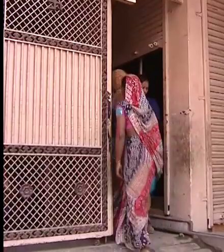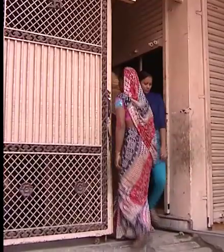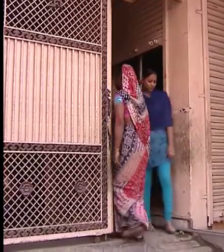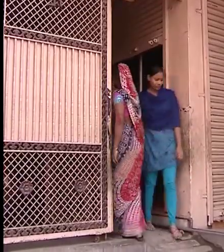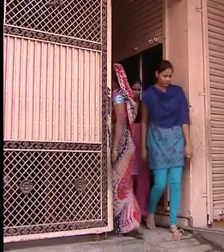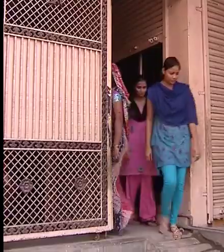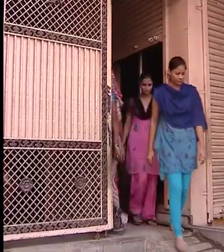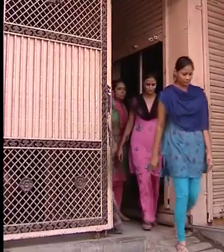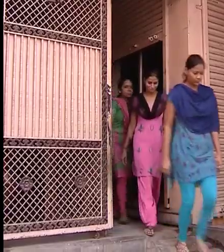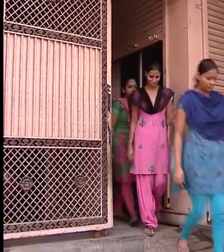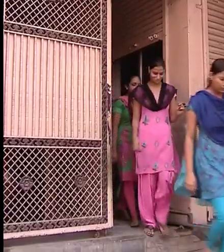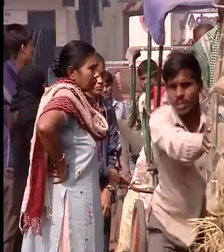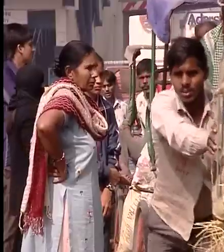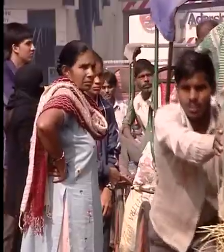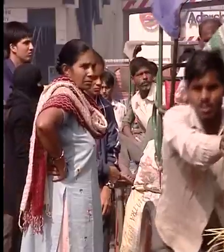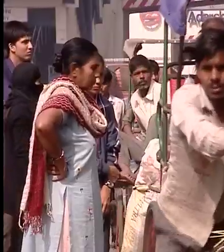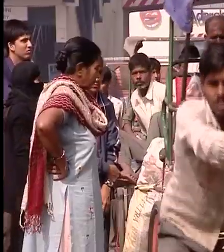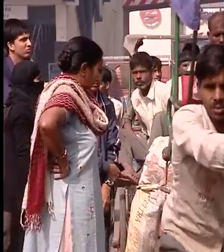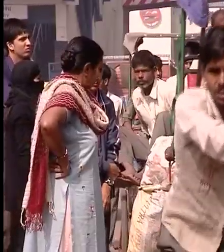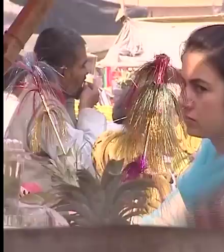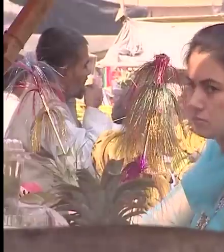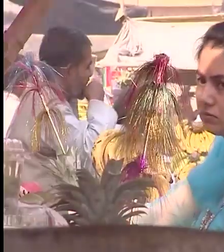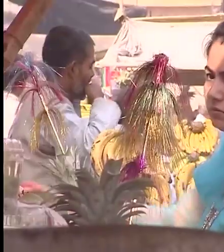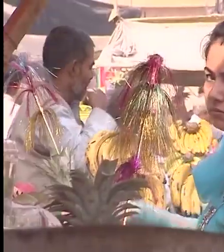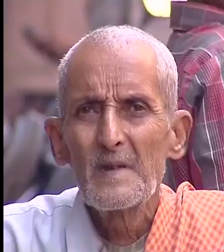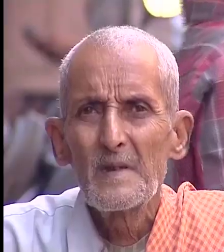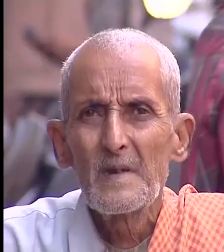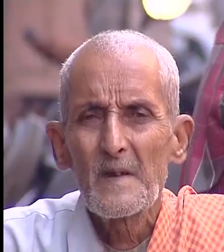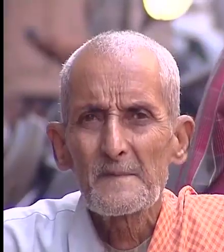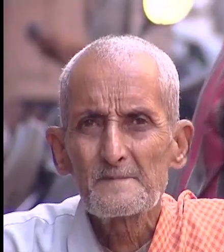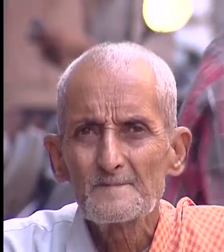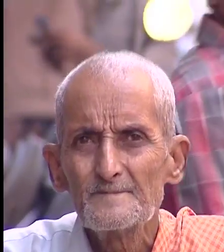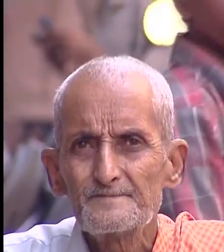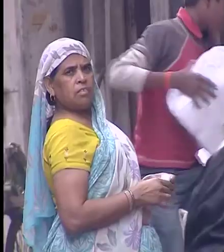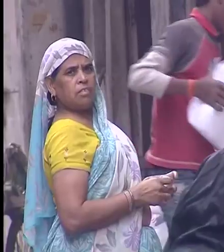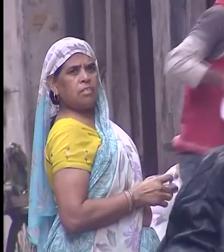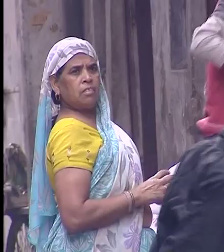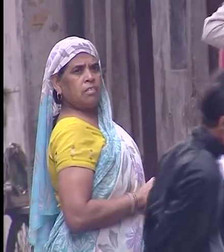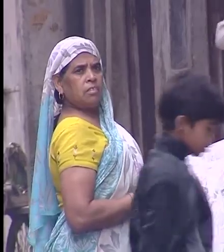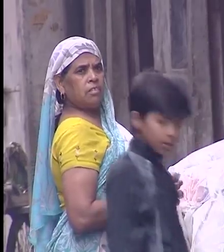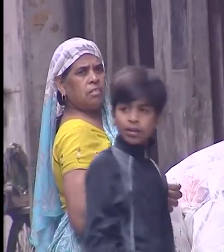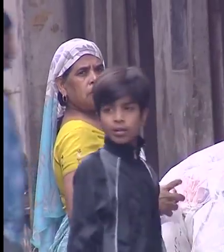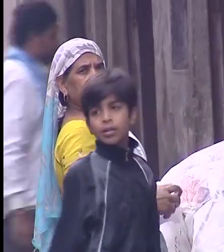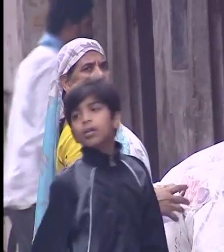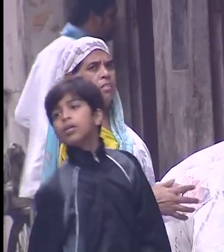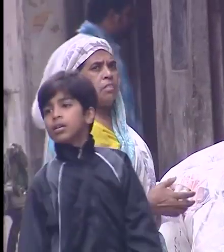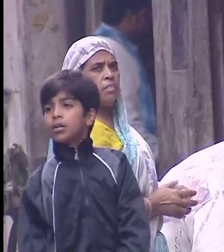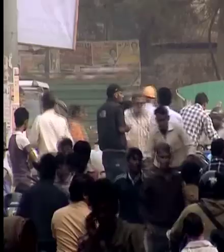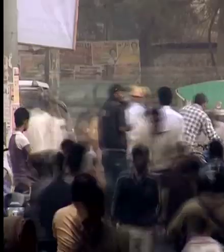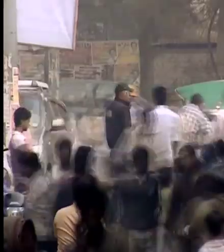कोई भी व्यक्ति, स्त्री, पुरुष, लड़का, लड़की, अमीर, गरीब शिक्षा से वंचित न रहे। राष्ट्रीय